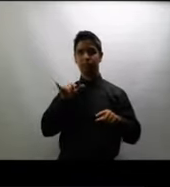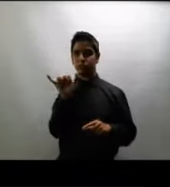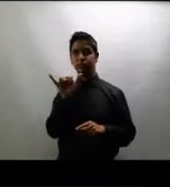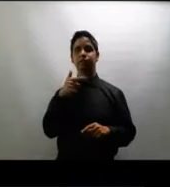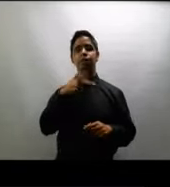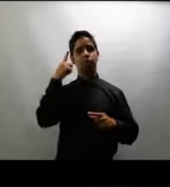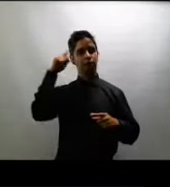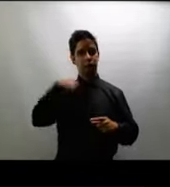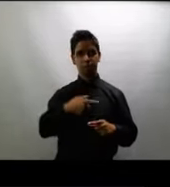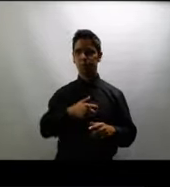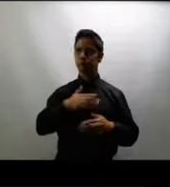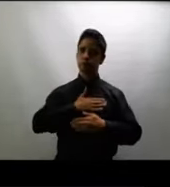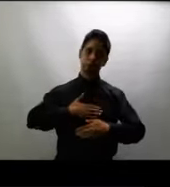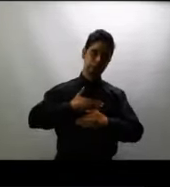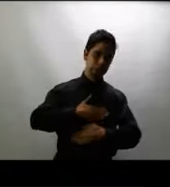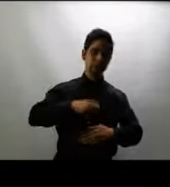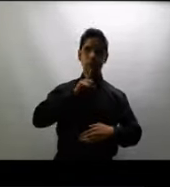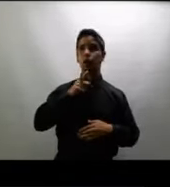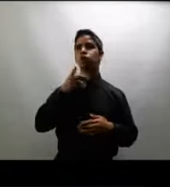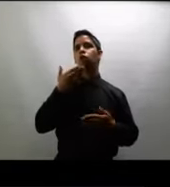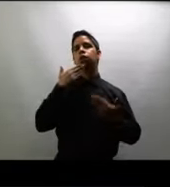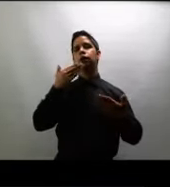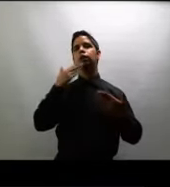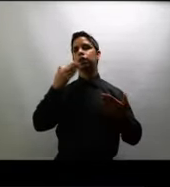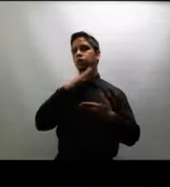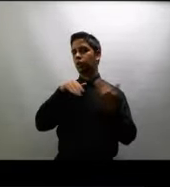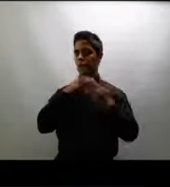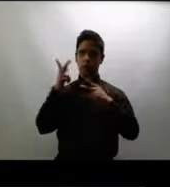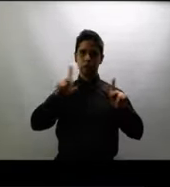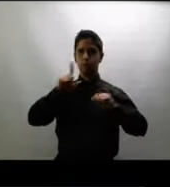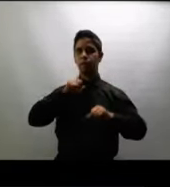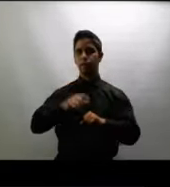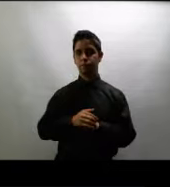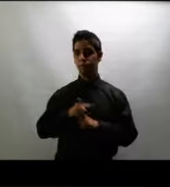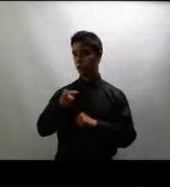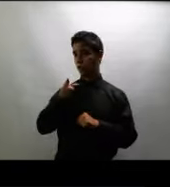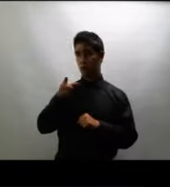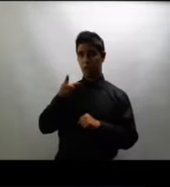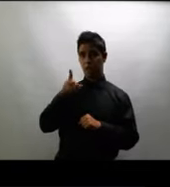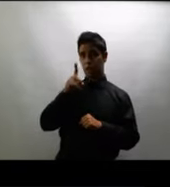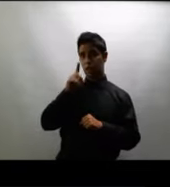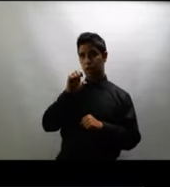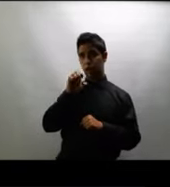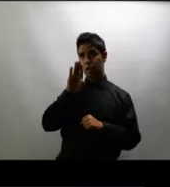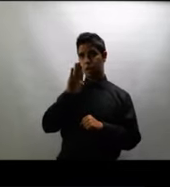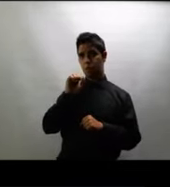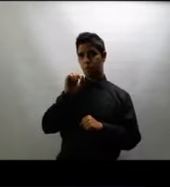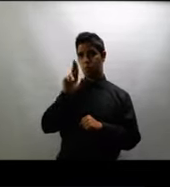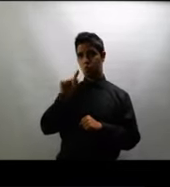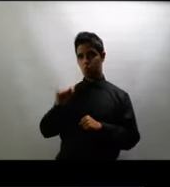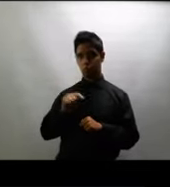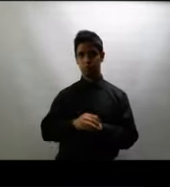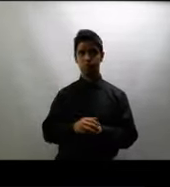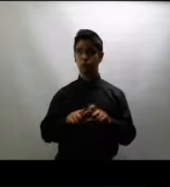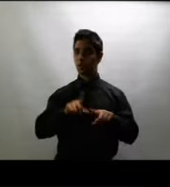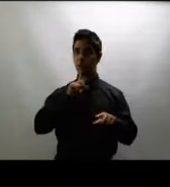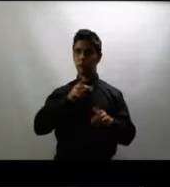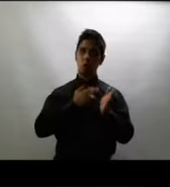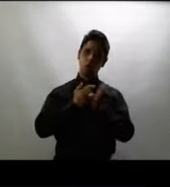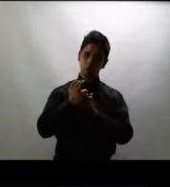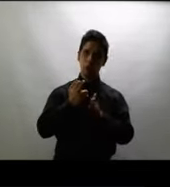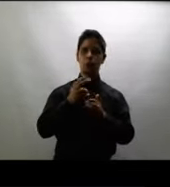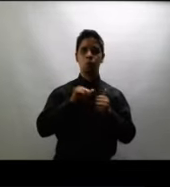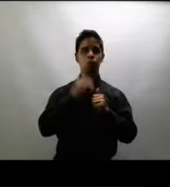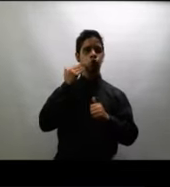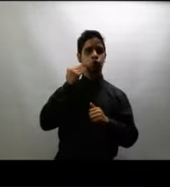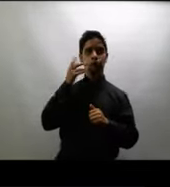verdad, de mi parte estoy súper agradecida. ¿Y es el debut? Sí, o sea, fue el debut, ¿no? Y sea, que no le. Todo. Es más, yo soy honesta, yo me entero porque